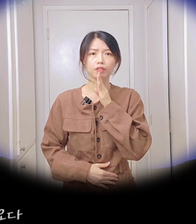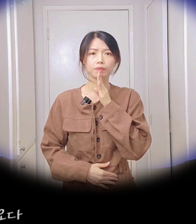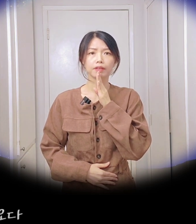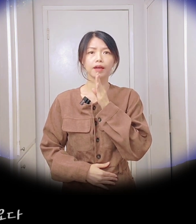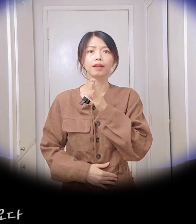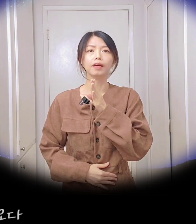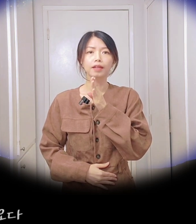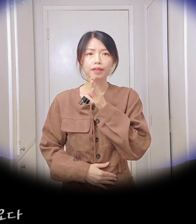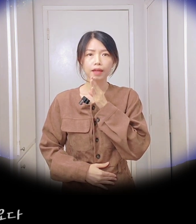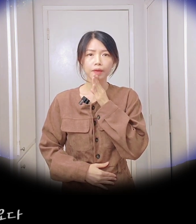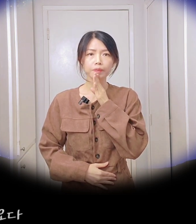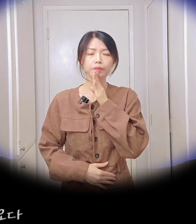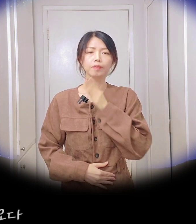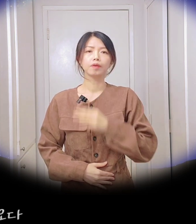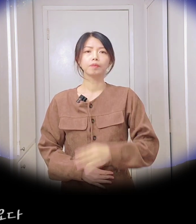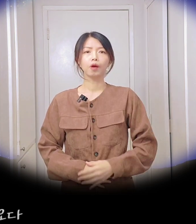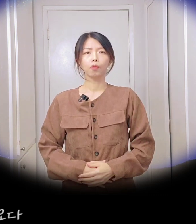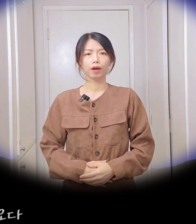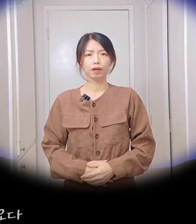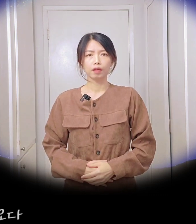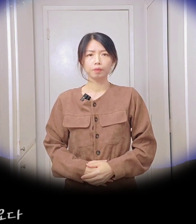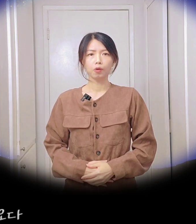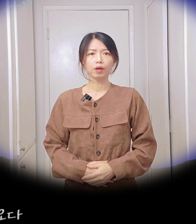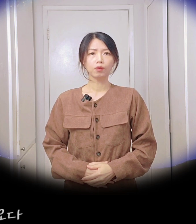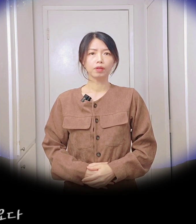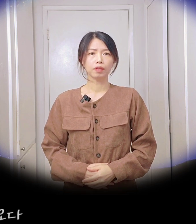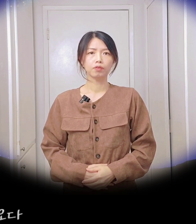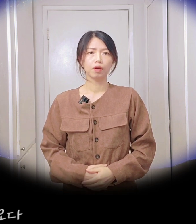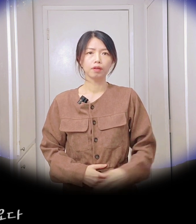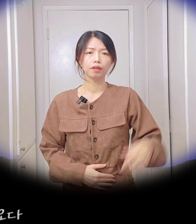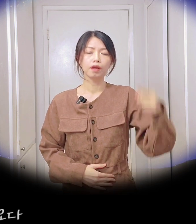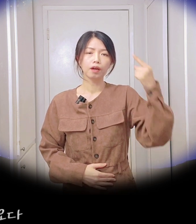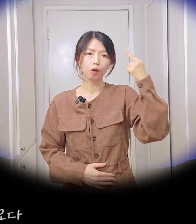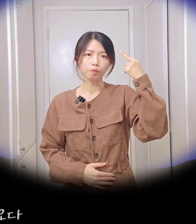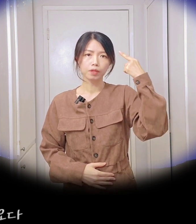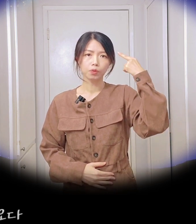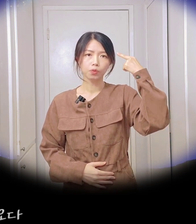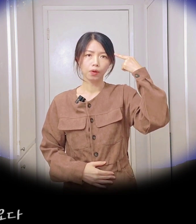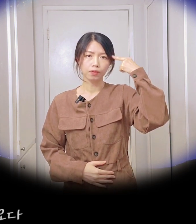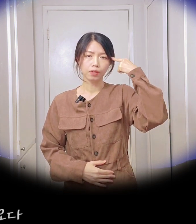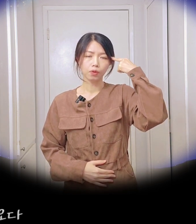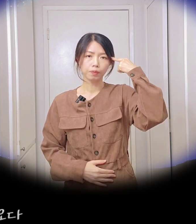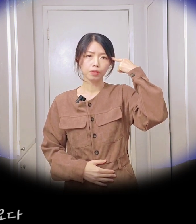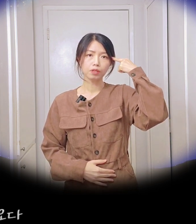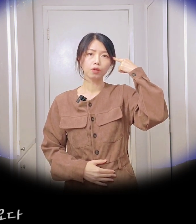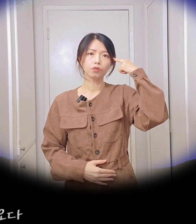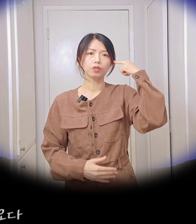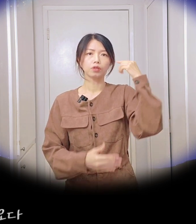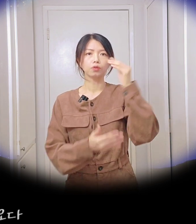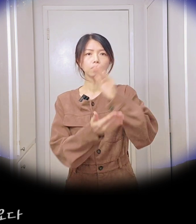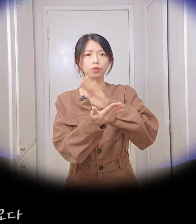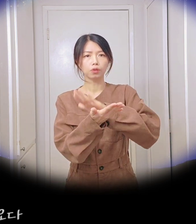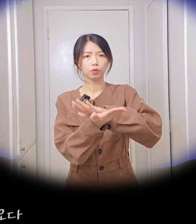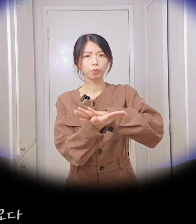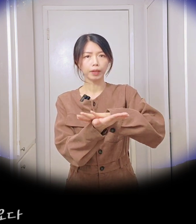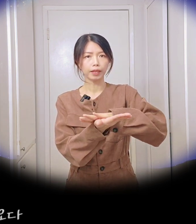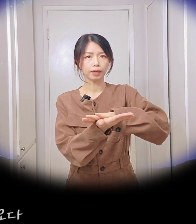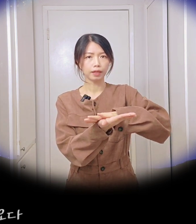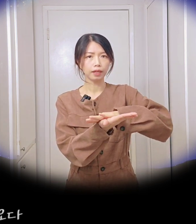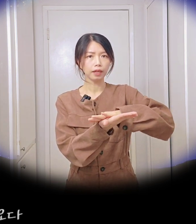이런 뜻입니다. 참, 평화. 평화라고 하는 대수어는 검지로 관자놀이 한번 찍어주시고